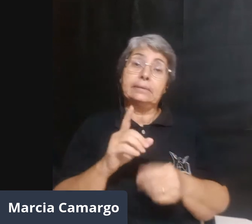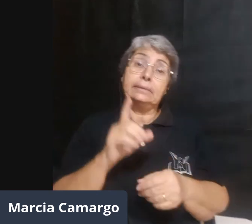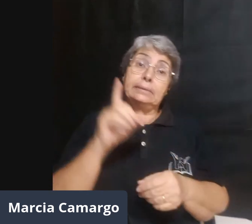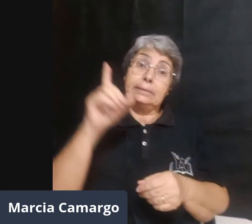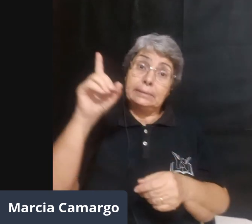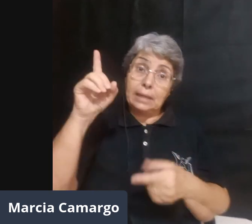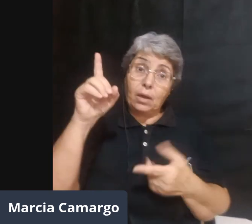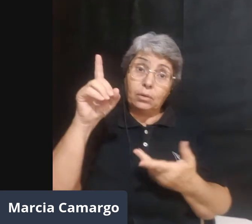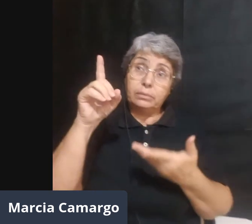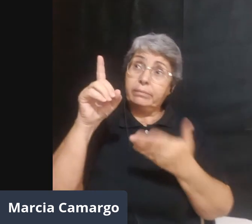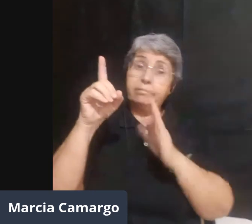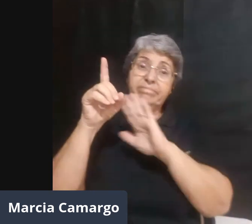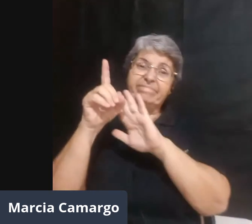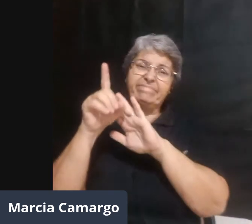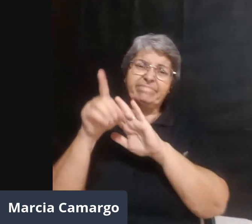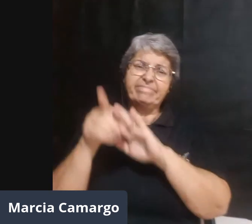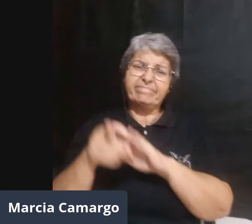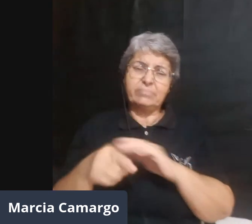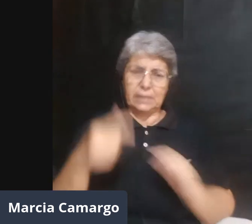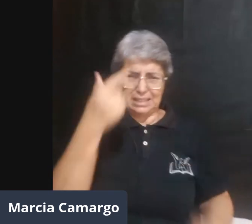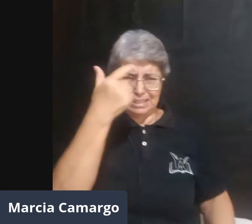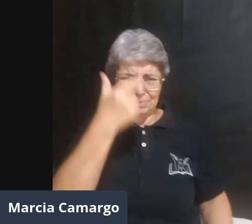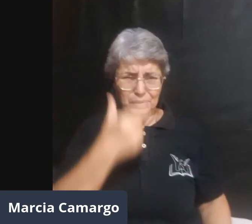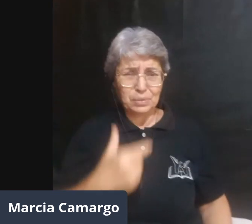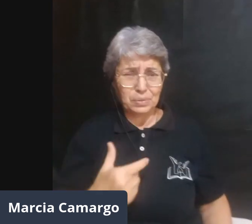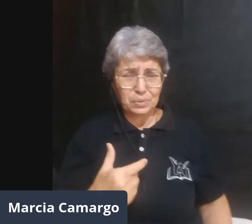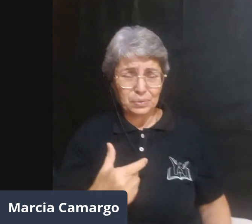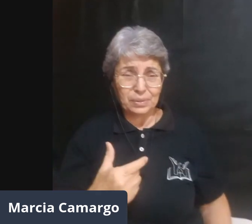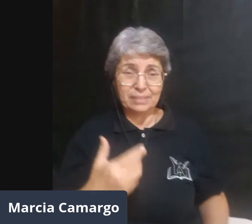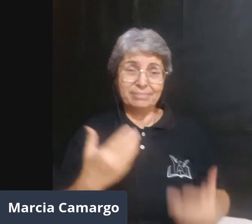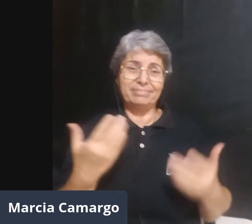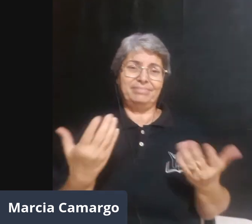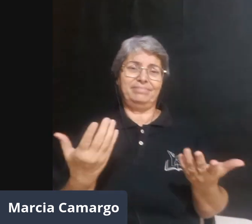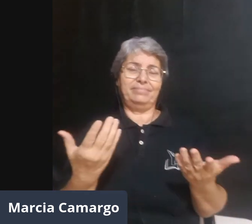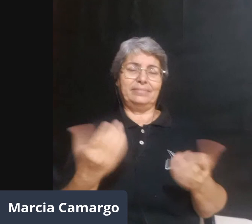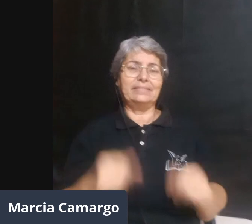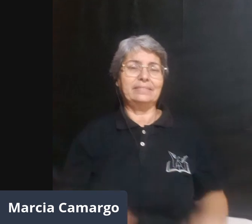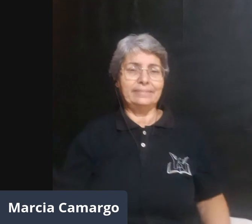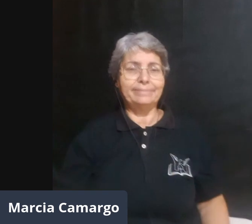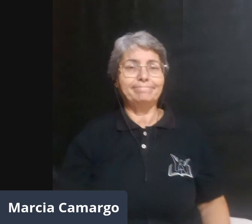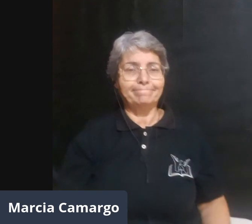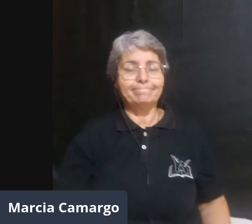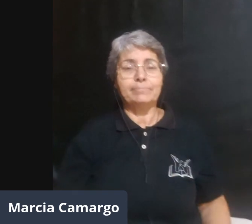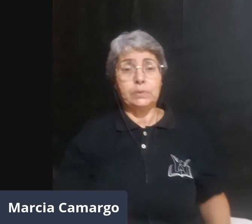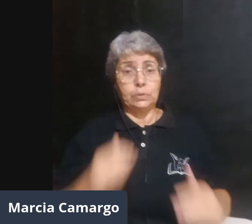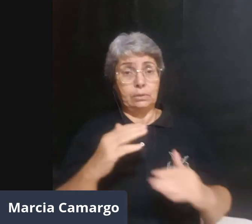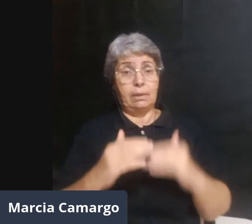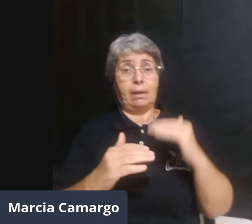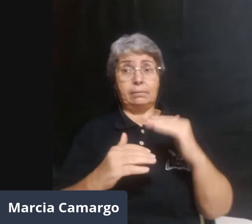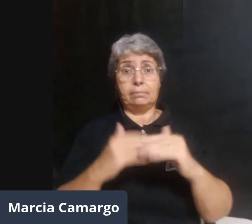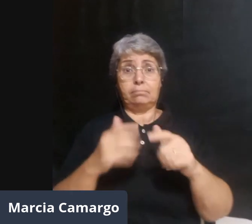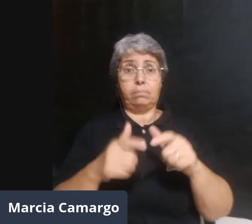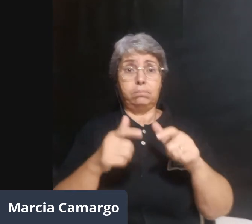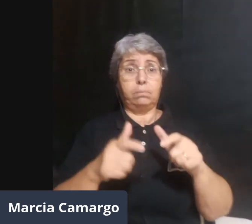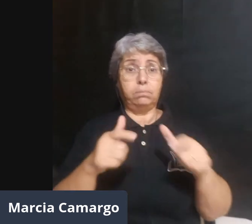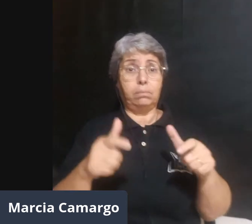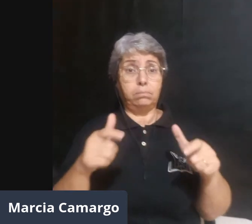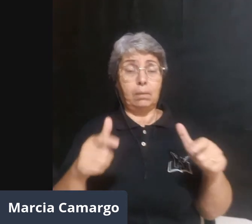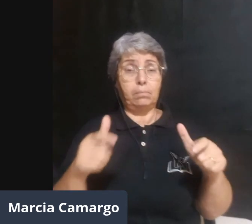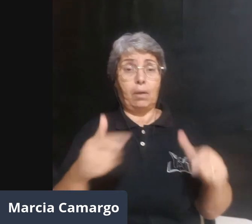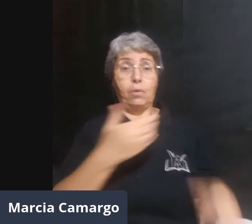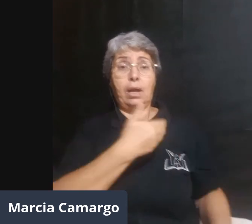proclamava amar e servir. Ao mesmo tempo que crescia o reino, o rei